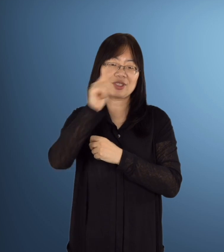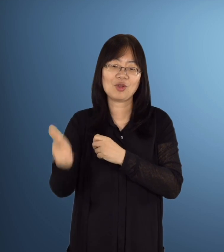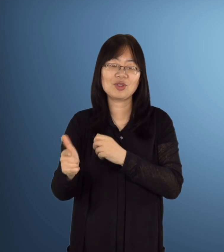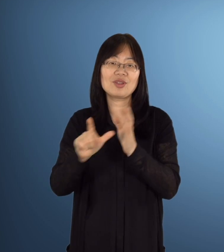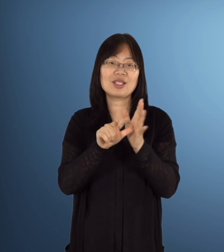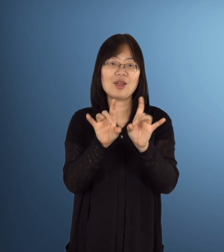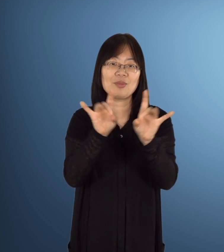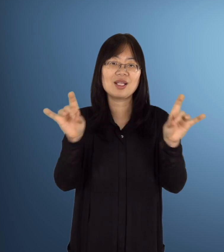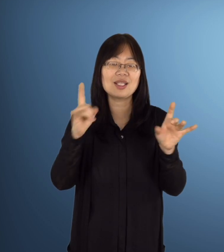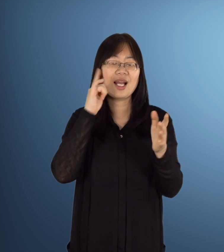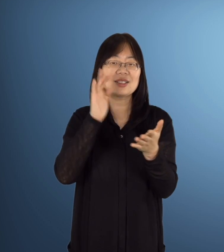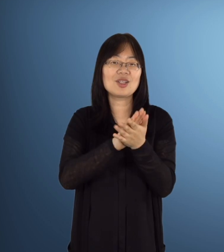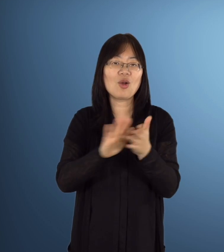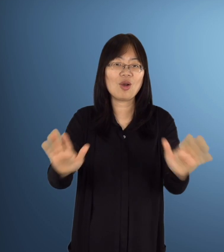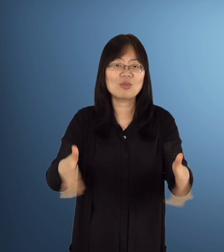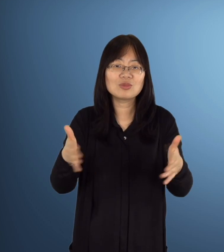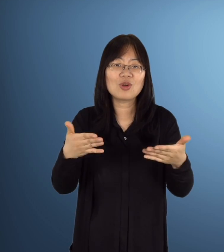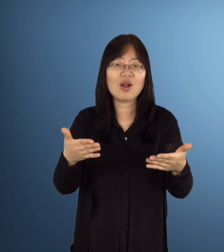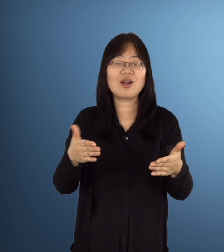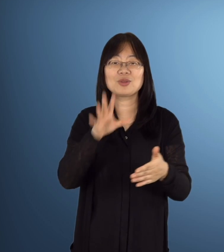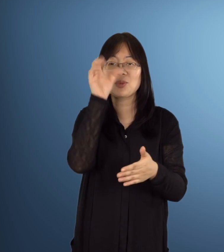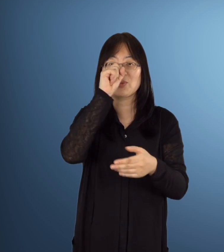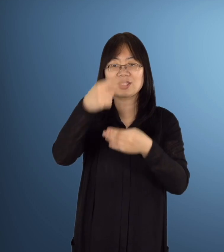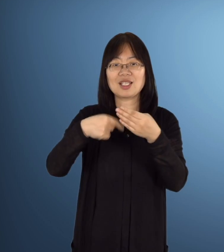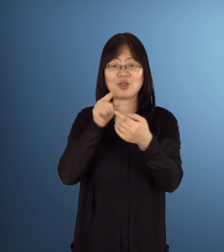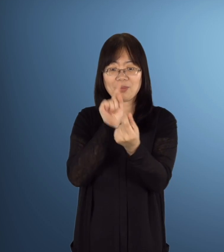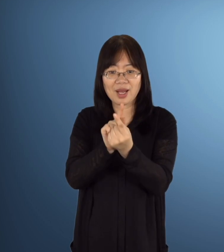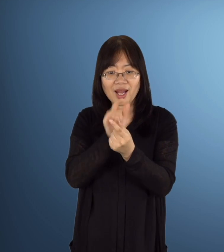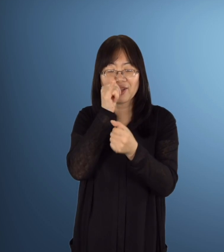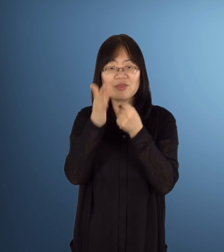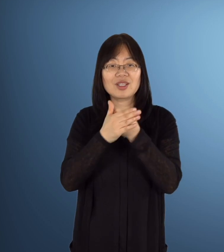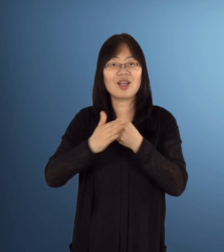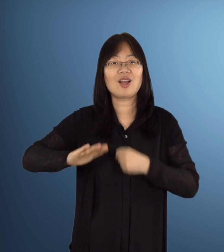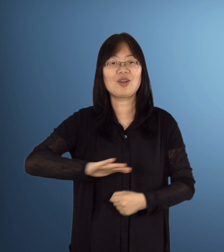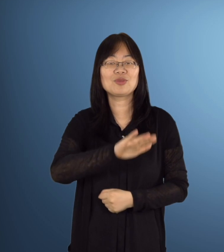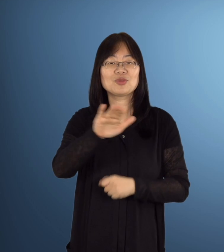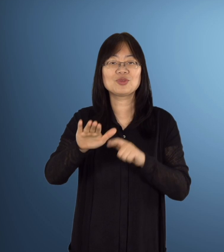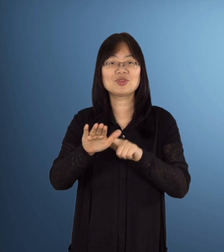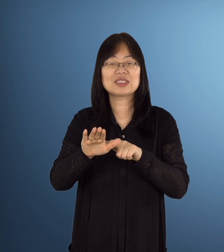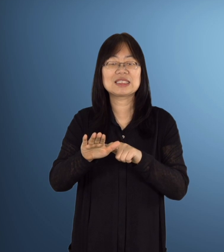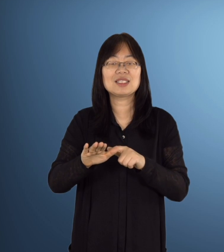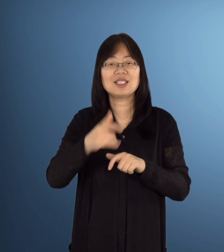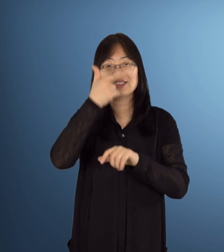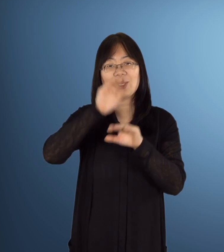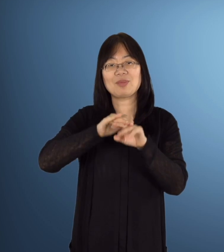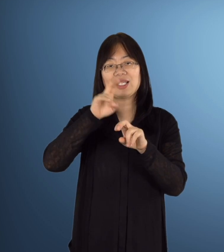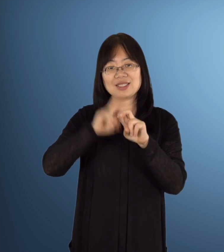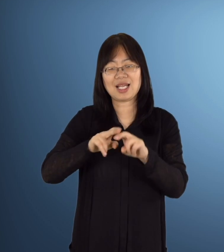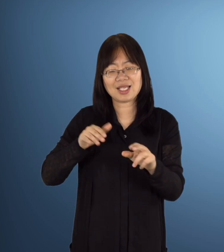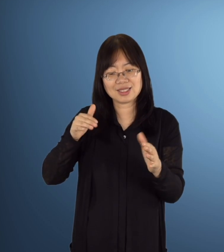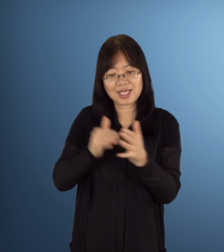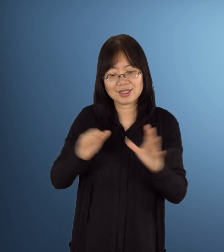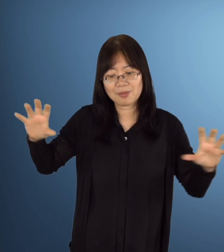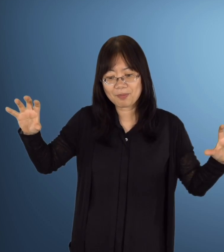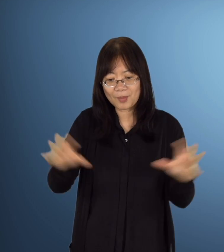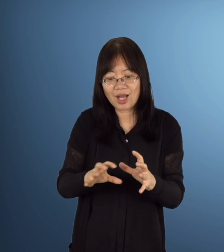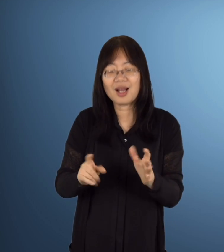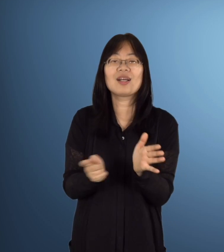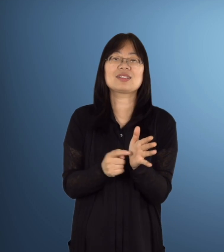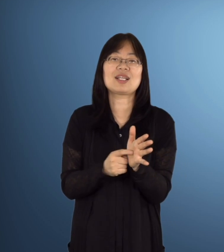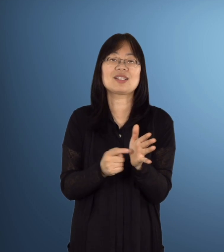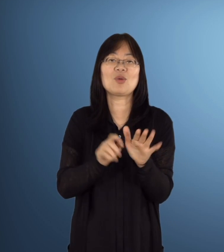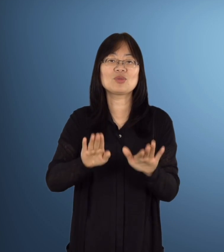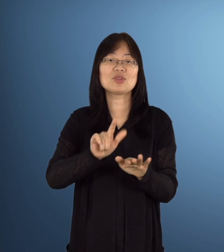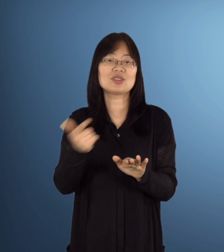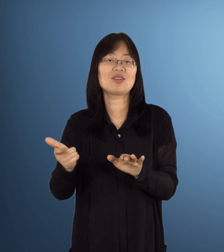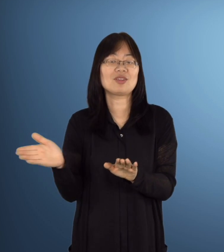저녁으로 선선한 바람이 불어오는 좋은 계절 앞에 우리는 소홀했던 예배의 자리까지를 포함해서 당장